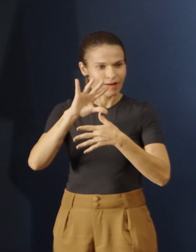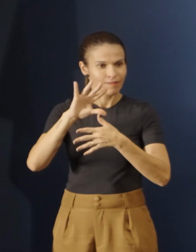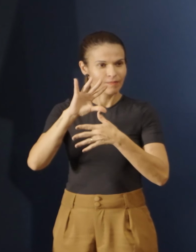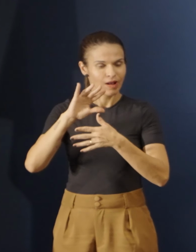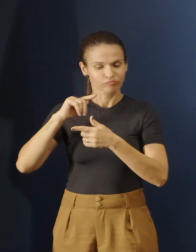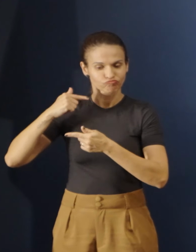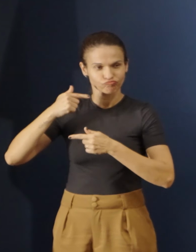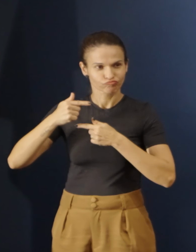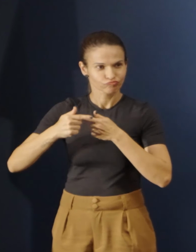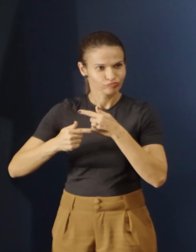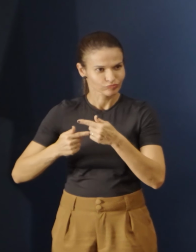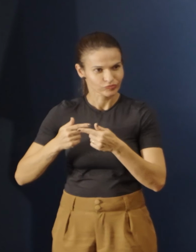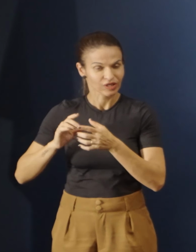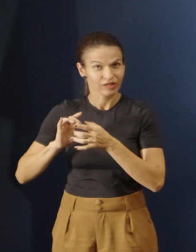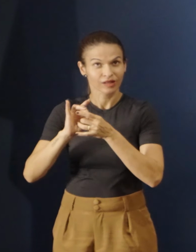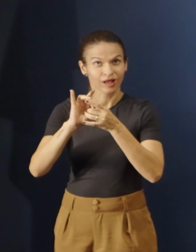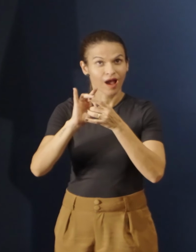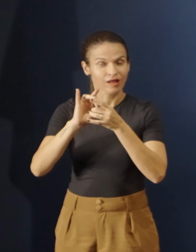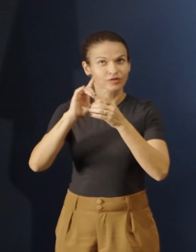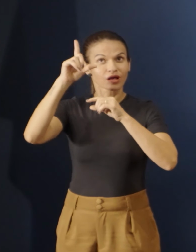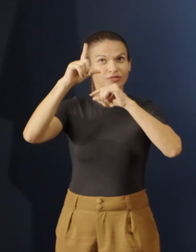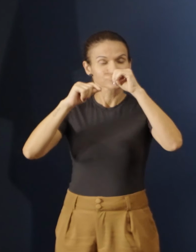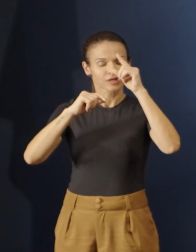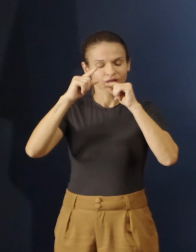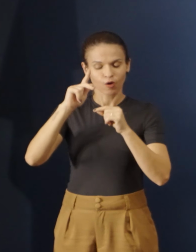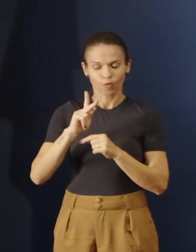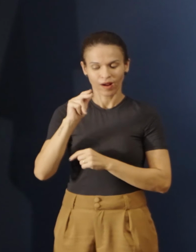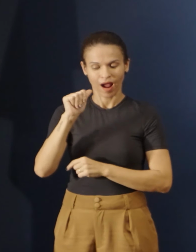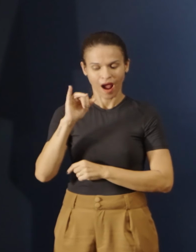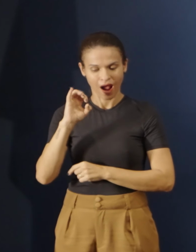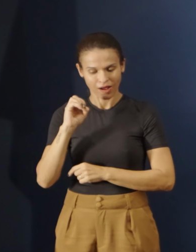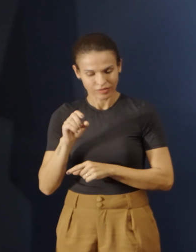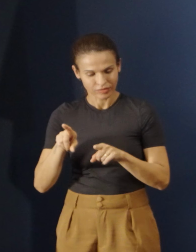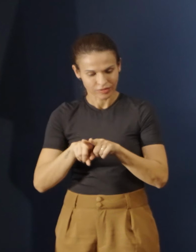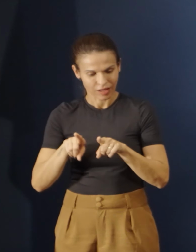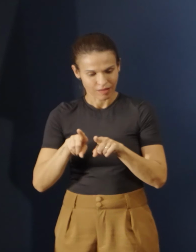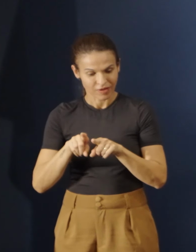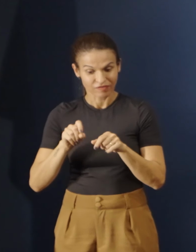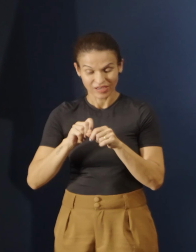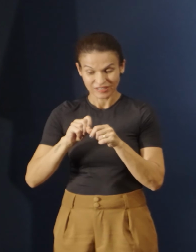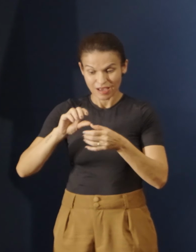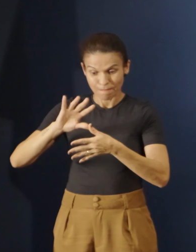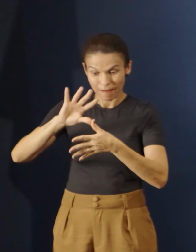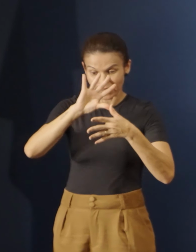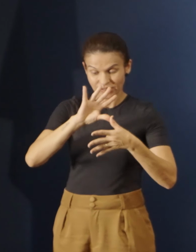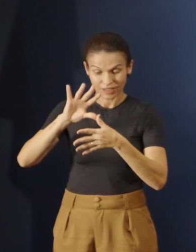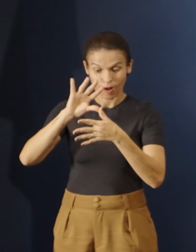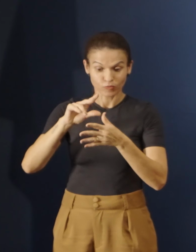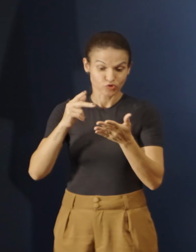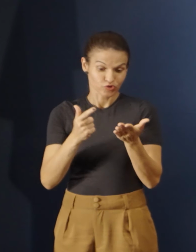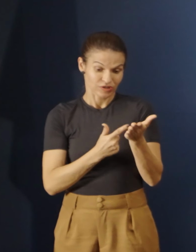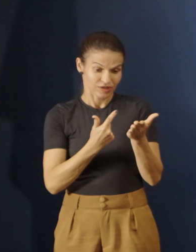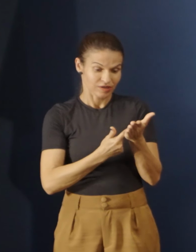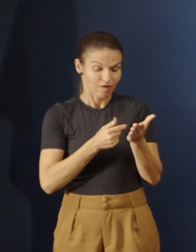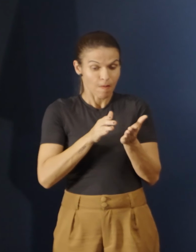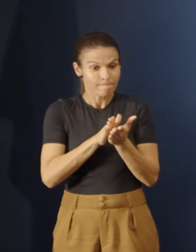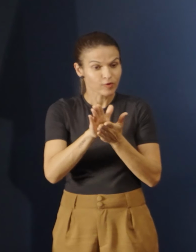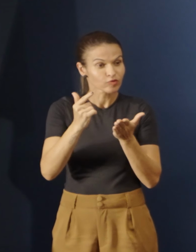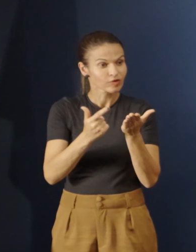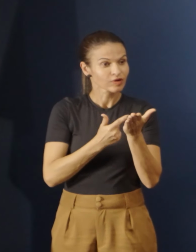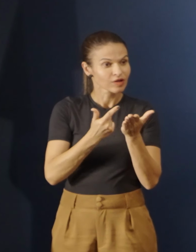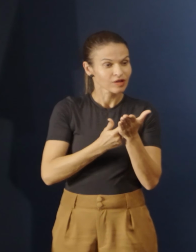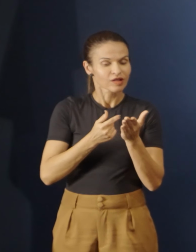porque o Fernando Pessoa estava muito ligado à astrologia. E o Caio, mesma coisa, e ele fazia mapa astral para os livros dele. Então, se ele publicou esse livro, ele faz o